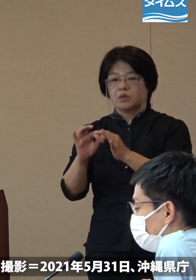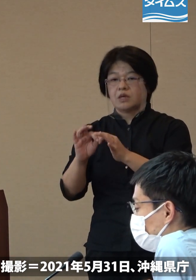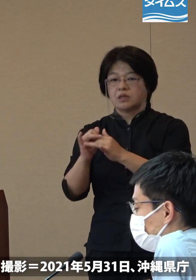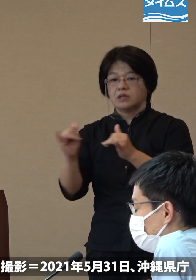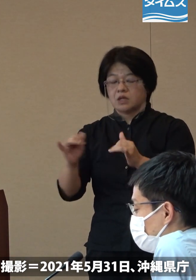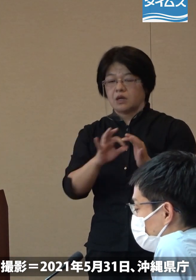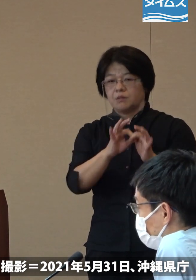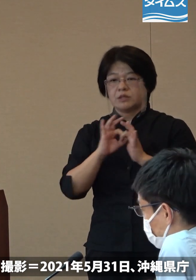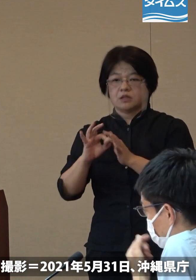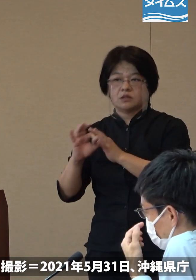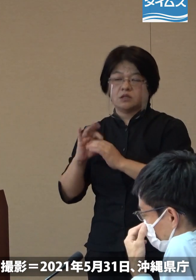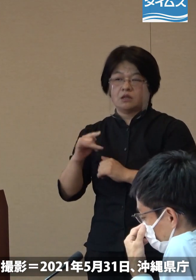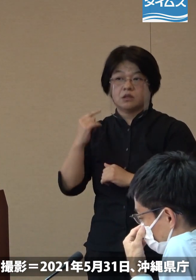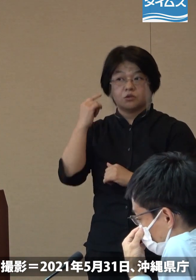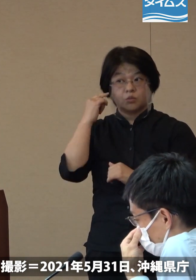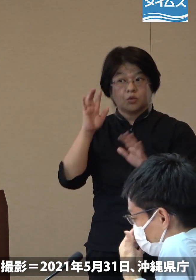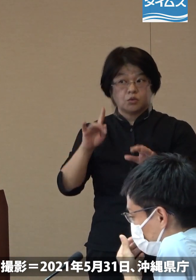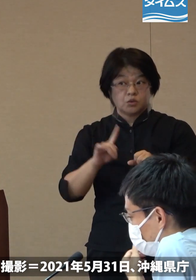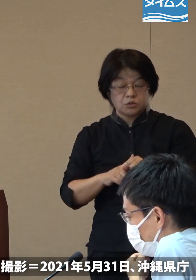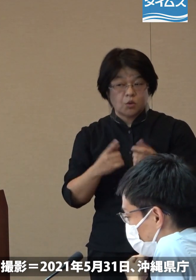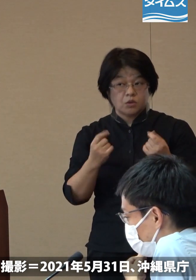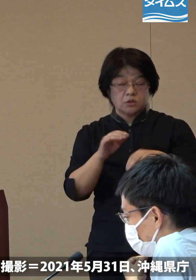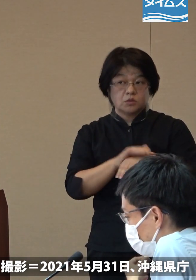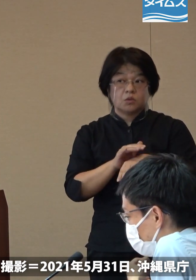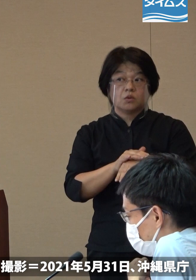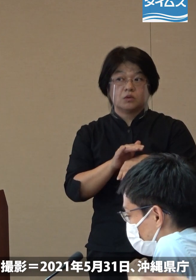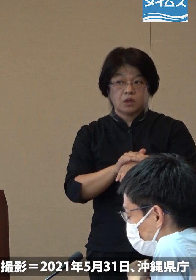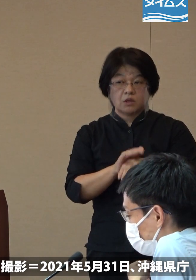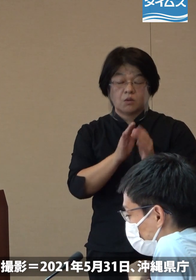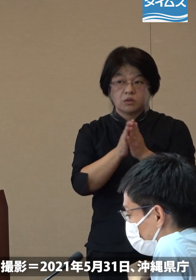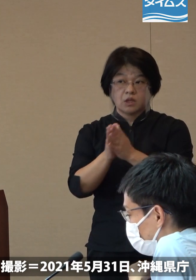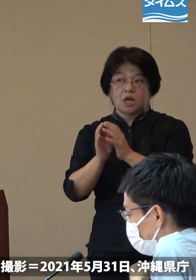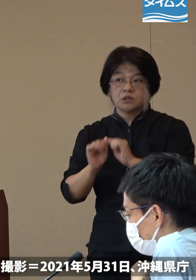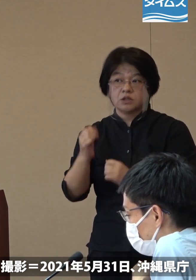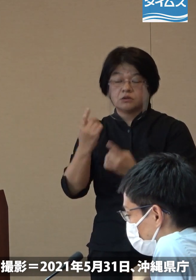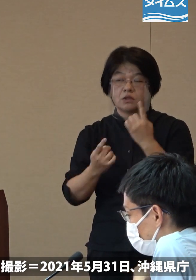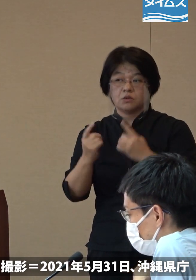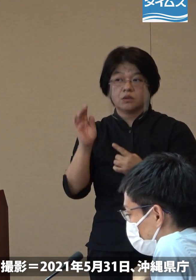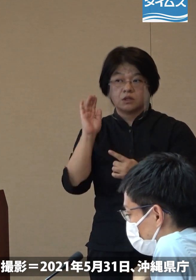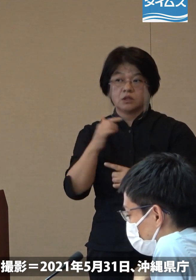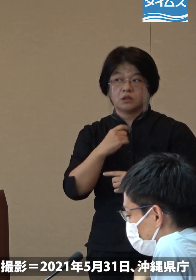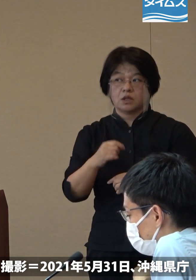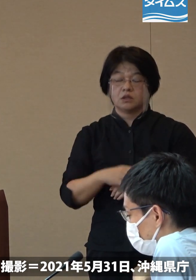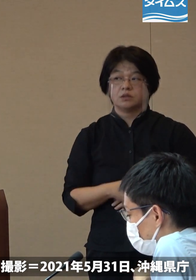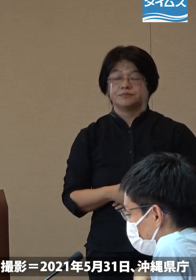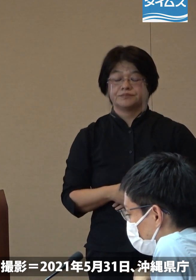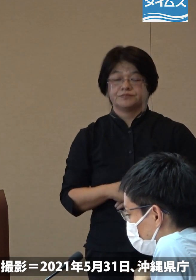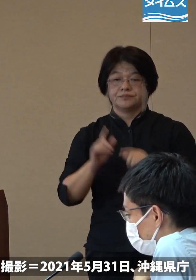年も同様にメッセージを、くださいというふうにお願いしているものなんです。